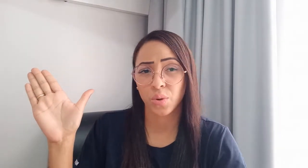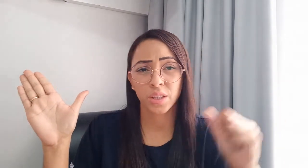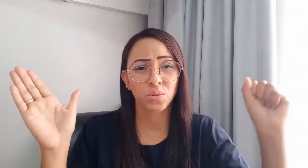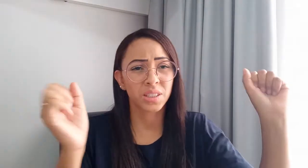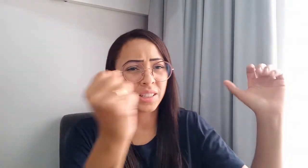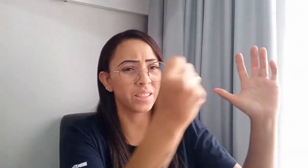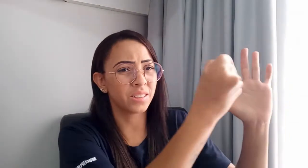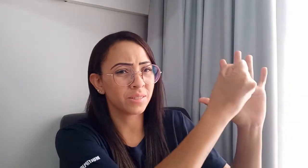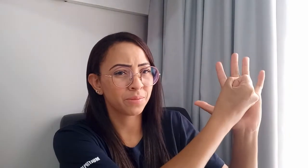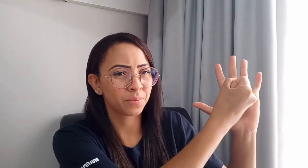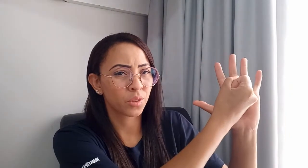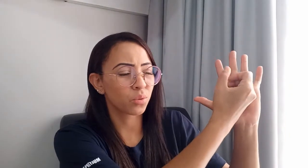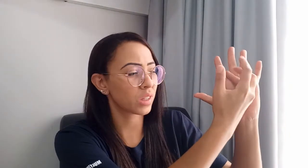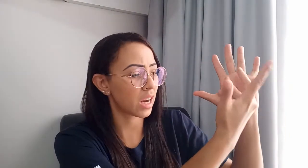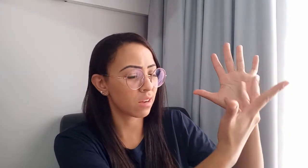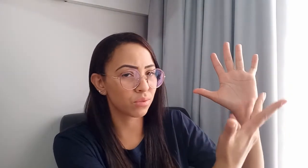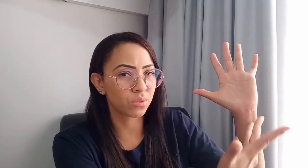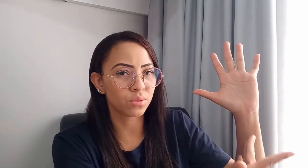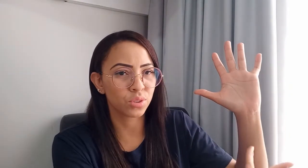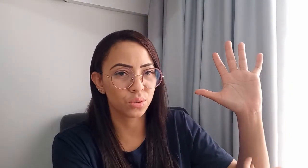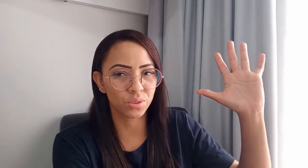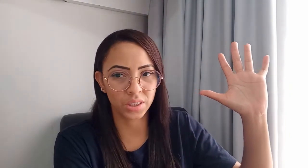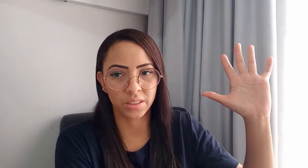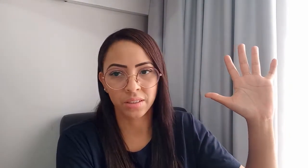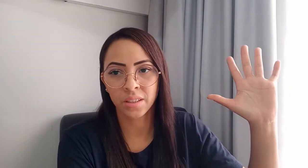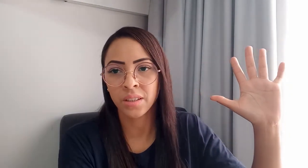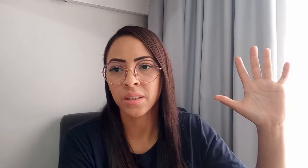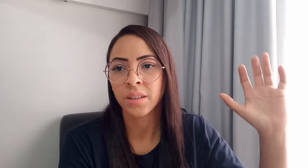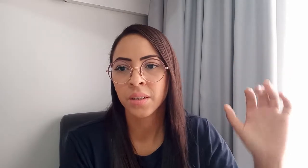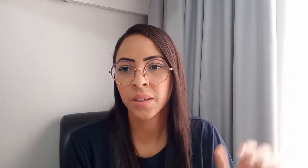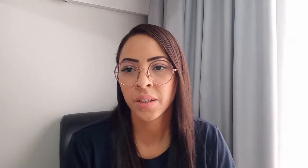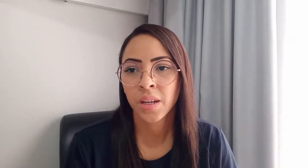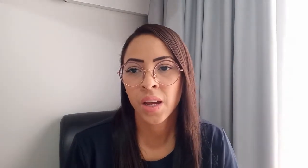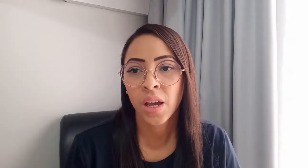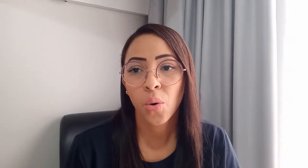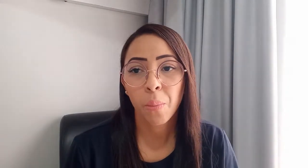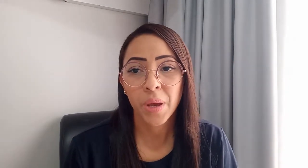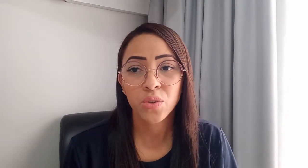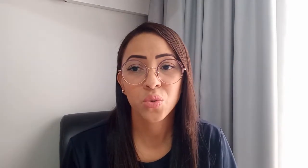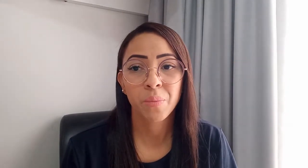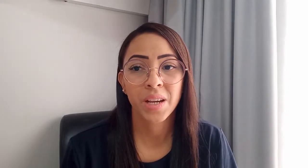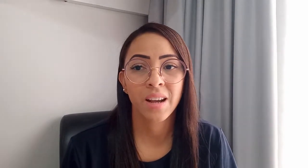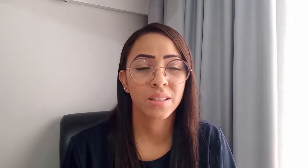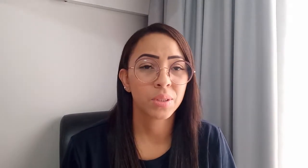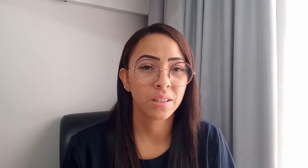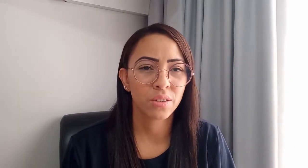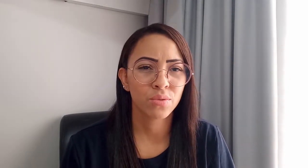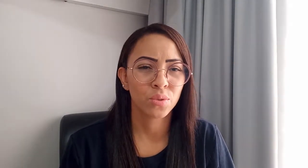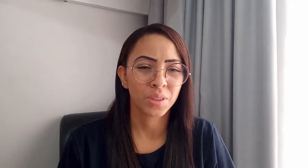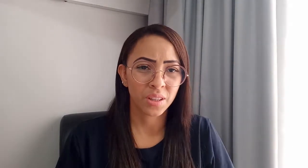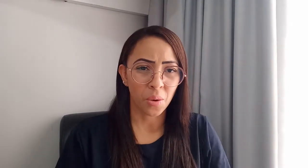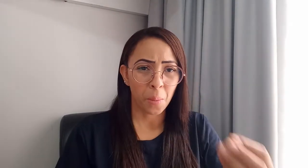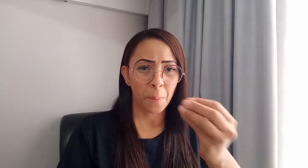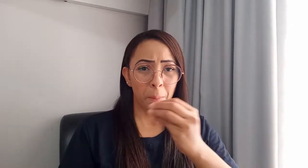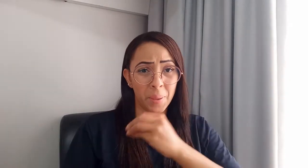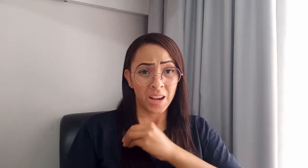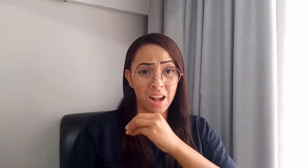escorrendo o sangue, os cravos e o sangue. O peso do pecado ele levou. Então, o